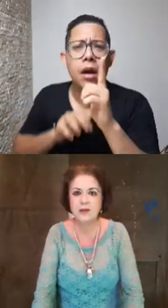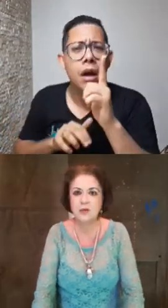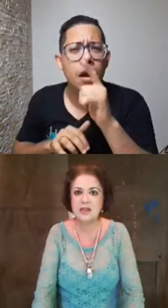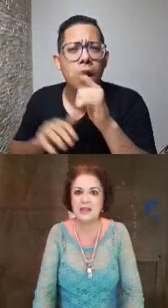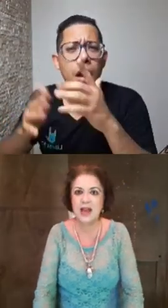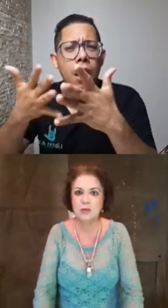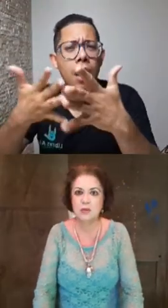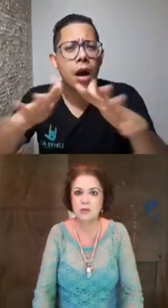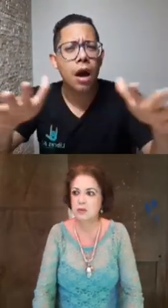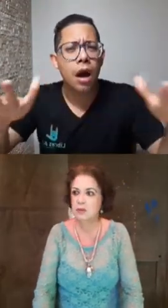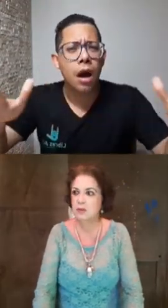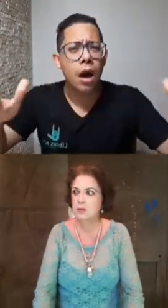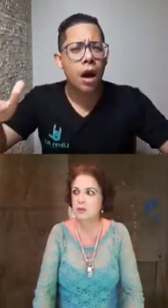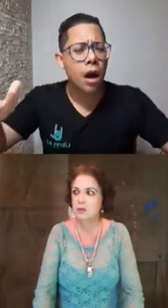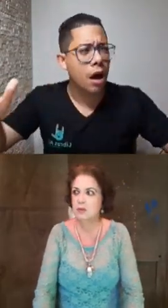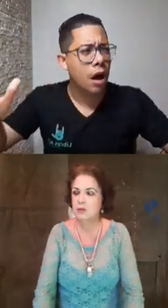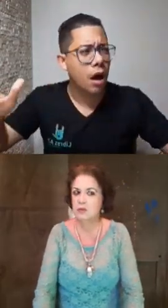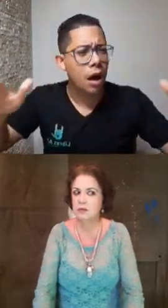Areia do deserto?